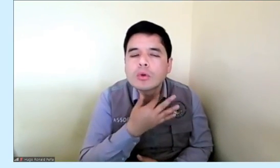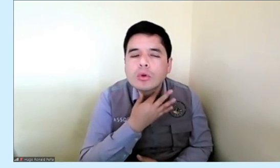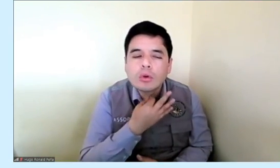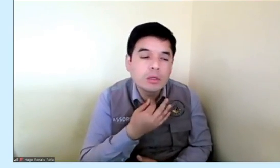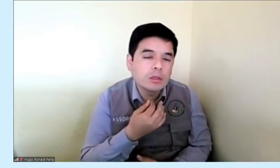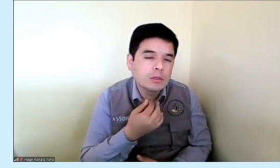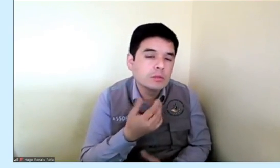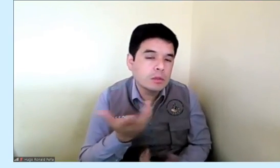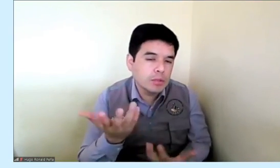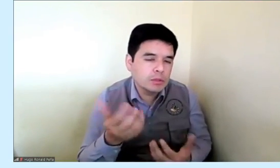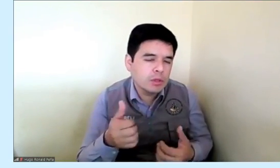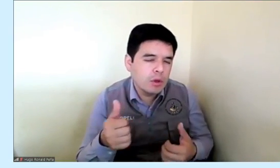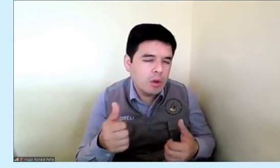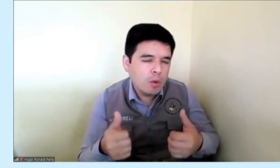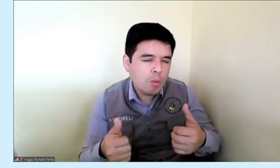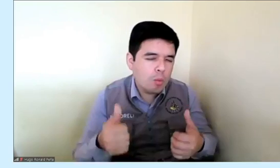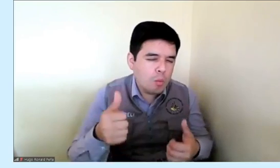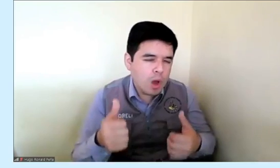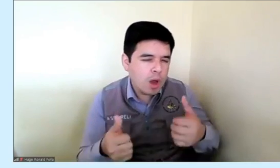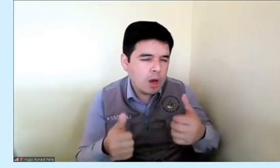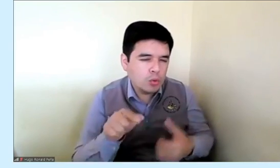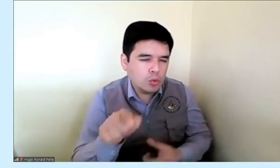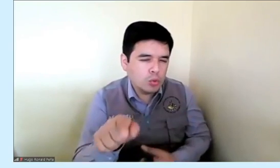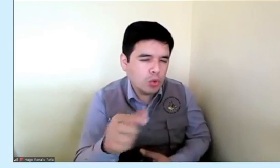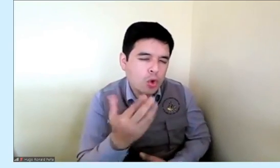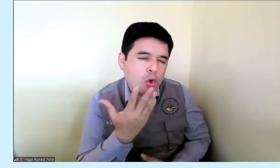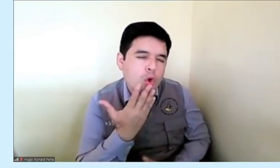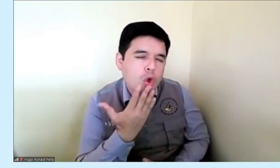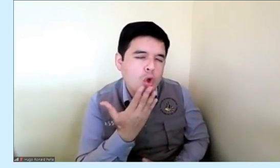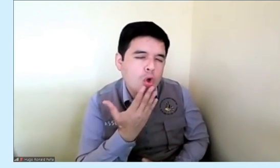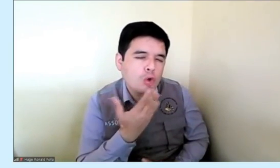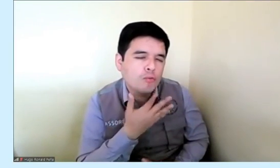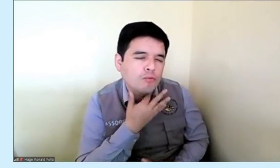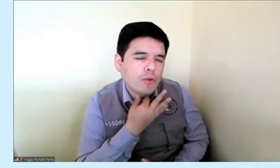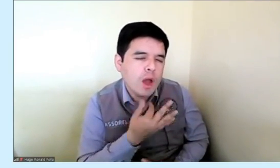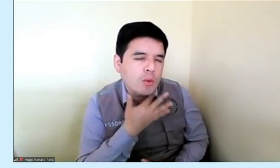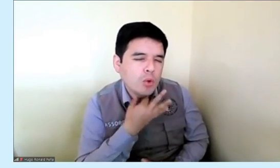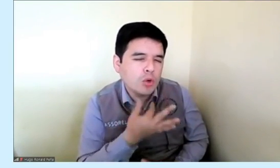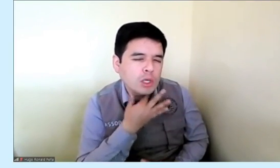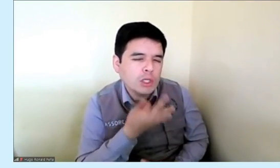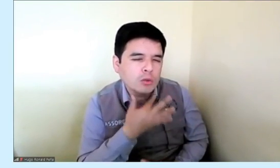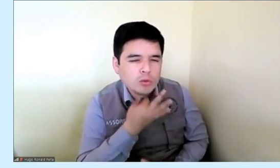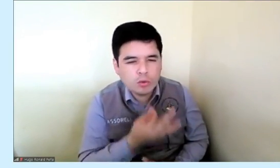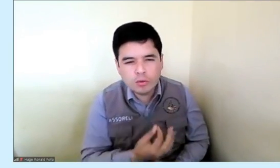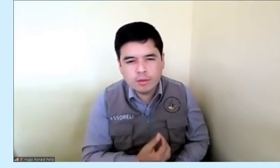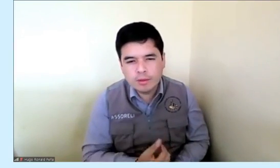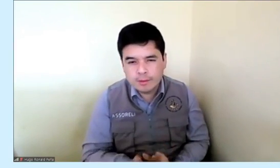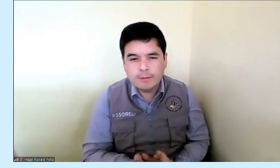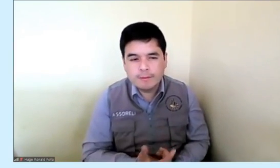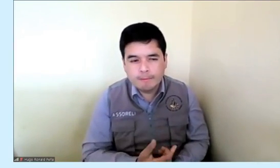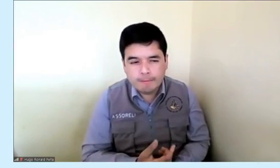Favorito. Pulgar e índice en el cuello. ¿Cuál es tu color favorito?